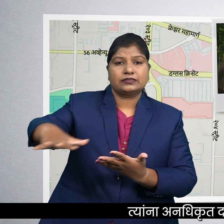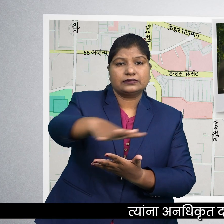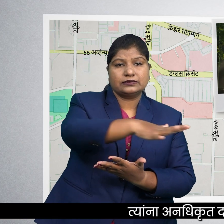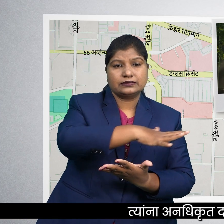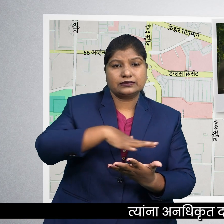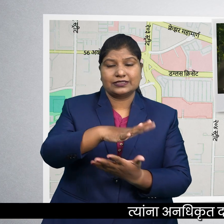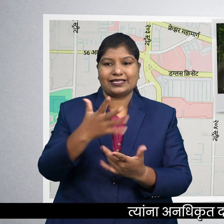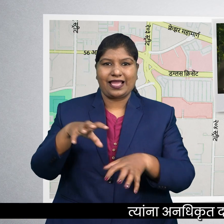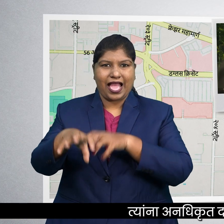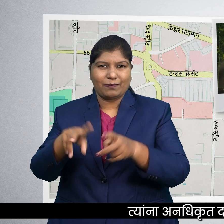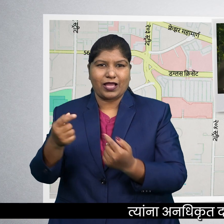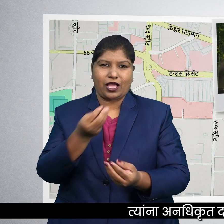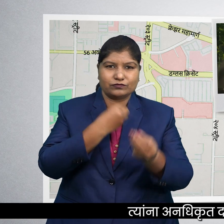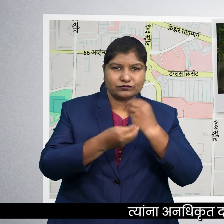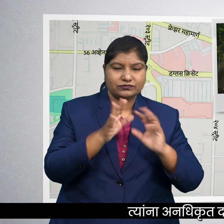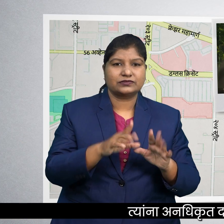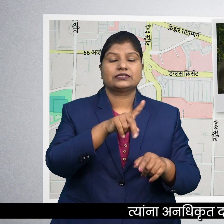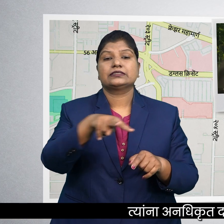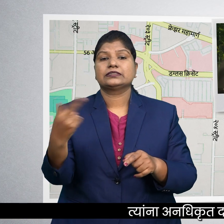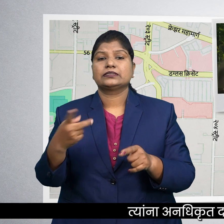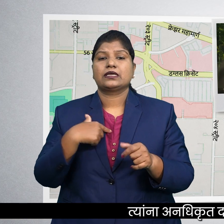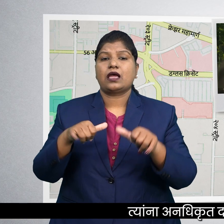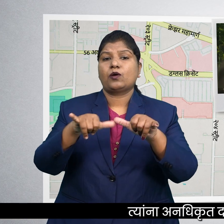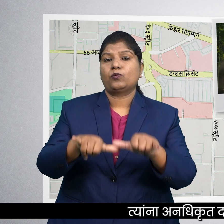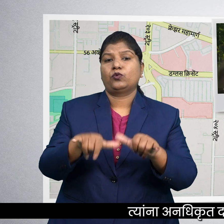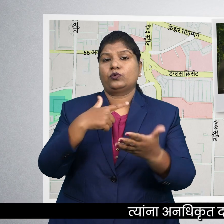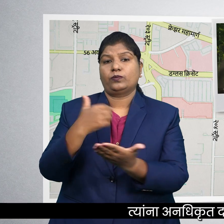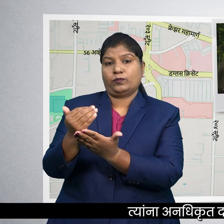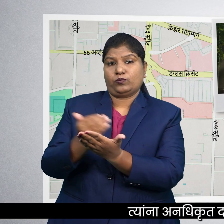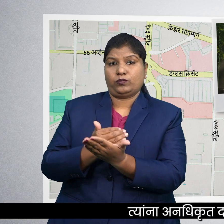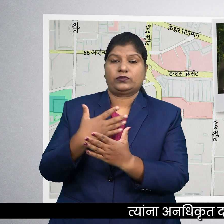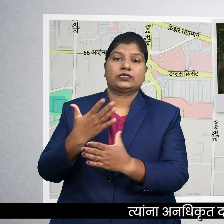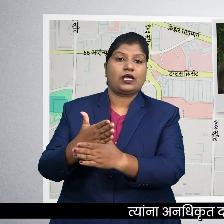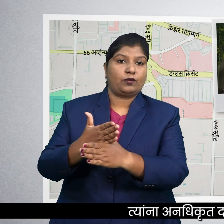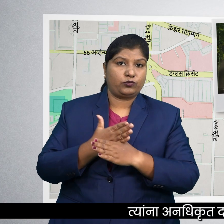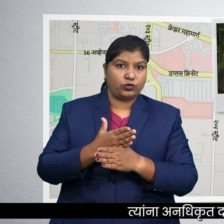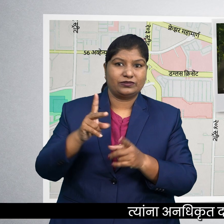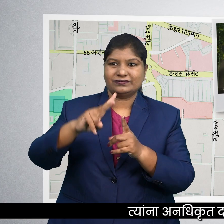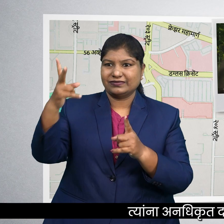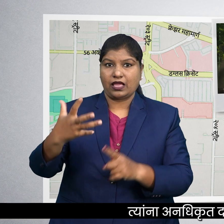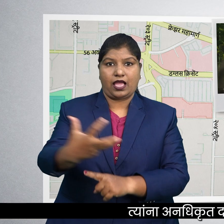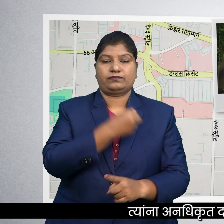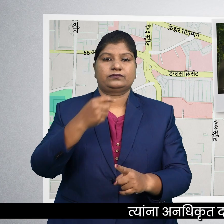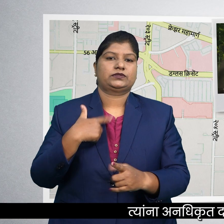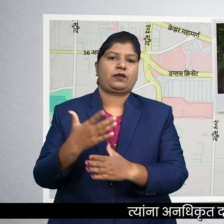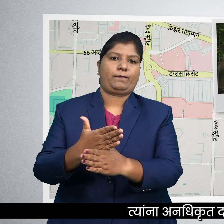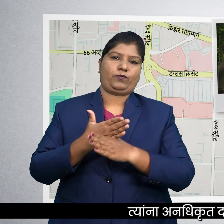त्यांना अनधिकृत दाव्यापासून संरक्षण देतात.